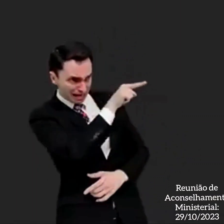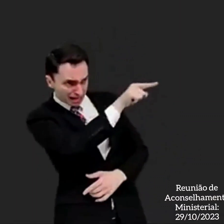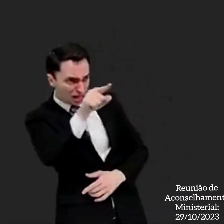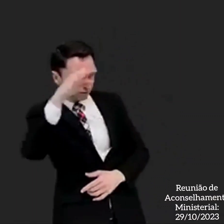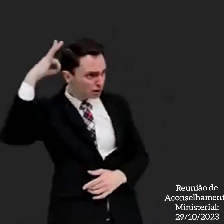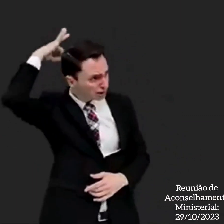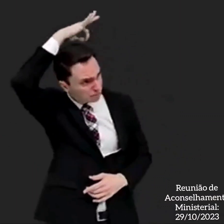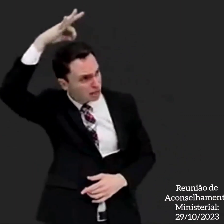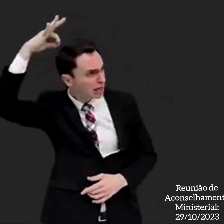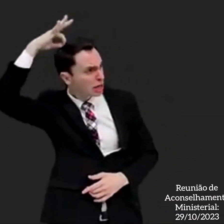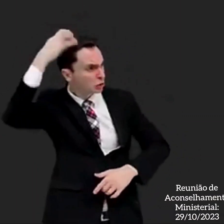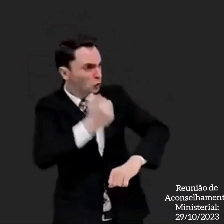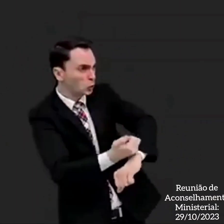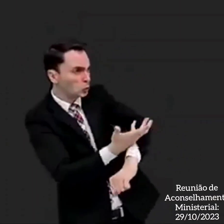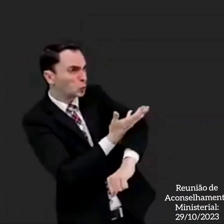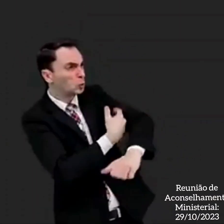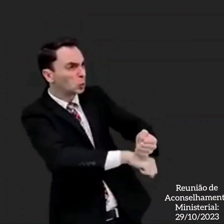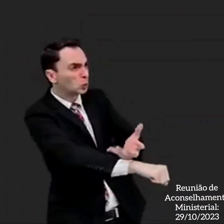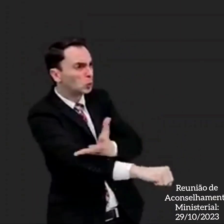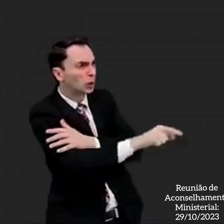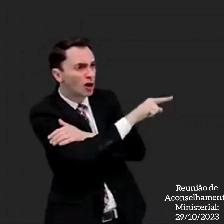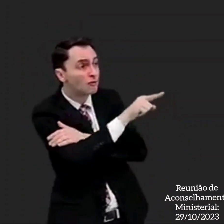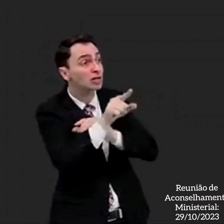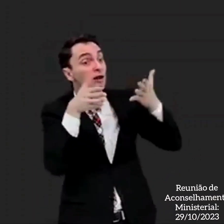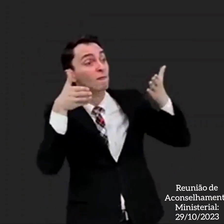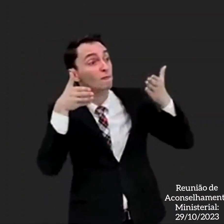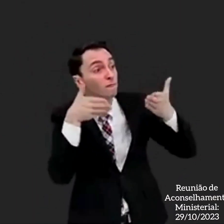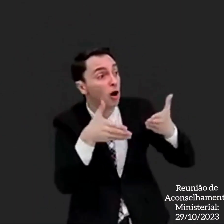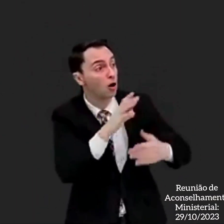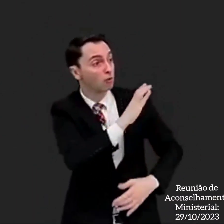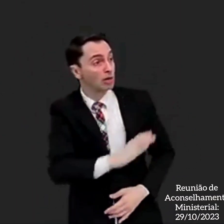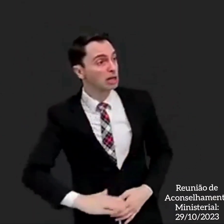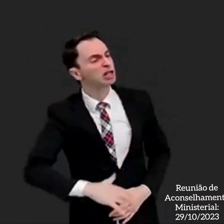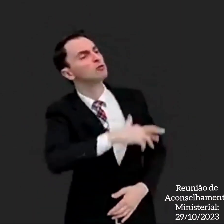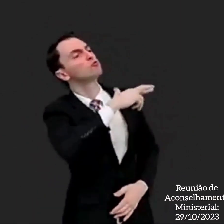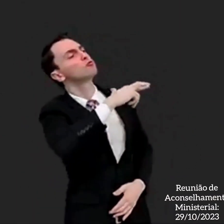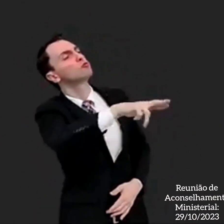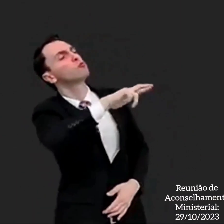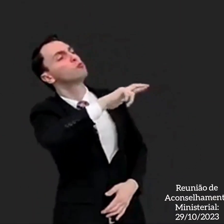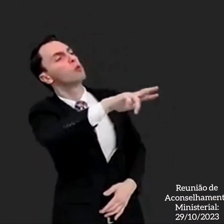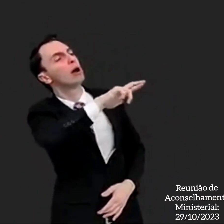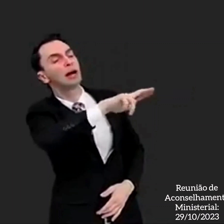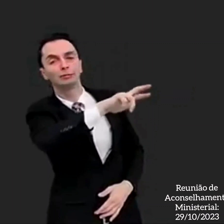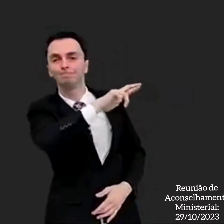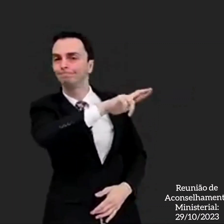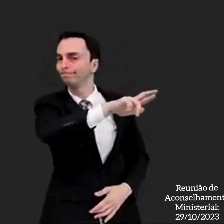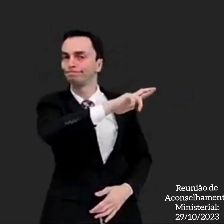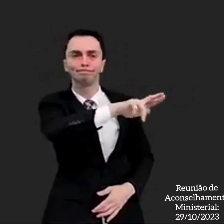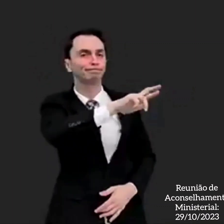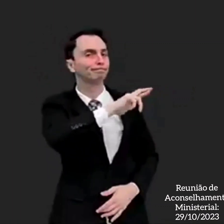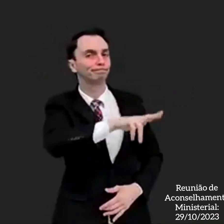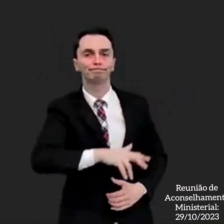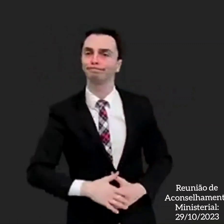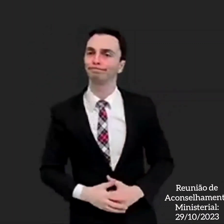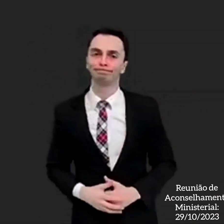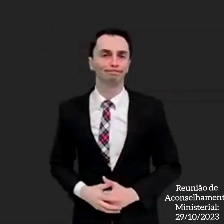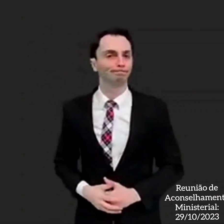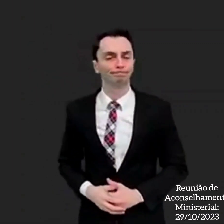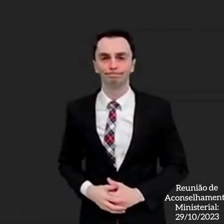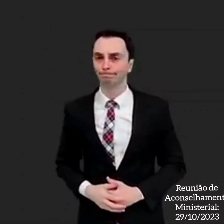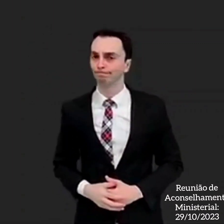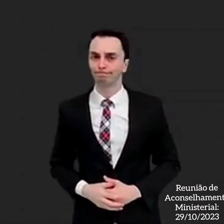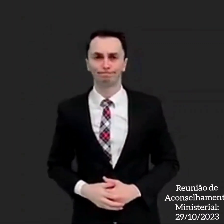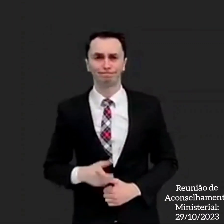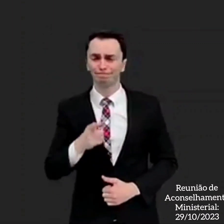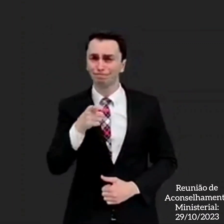dos dons não são cristocêntricas. Afirmações absurdas à luz das Escrituras